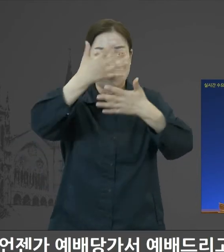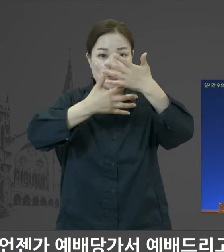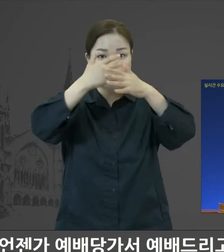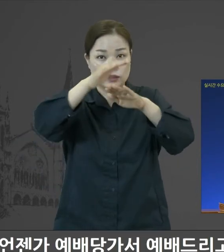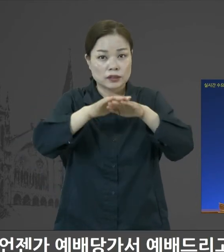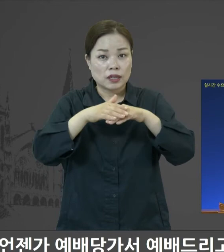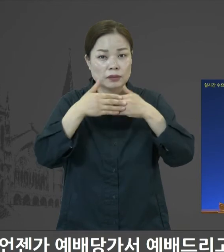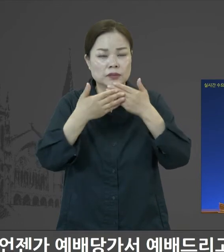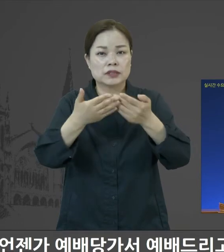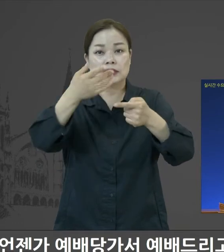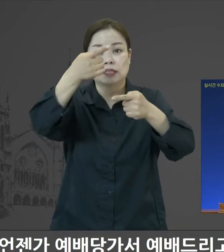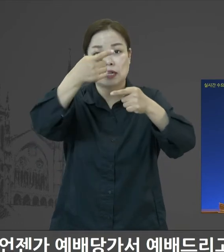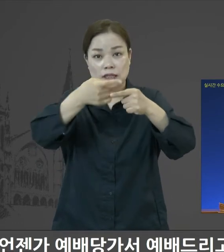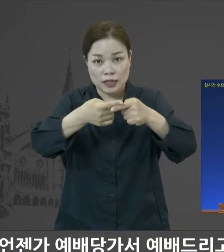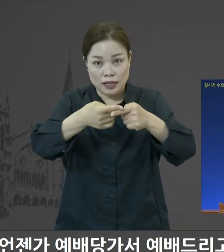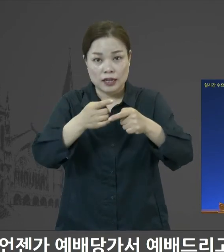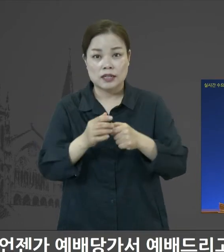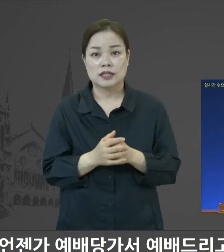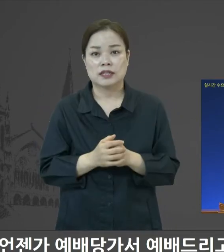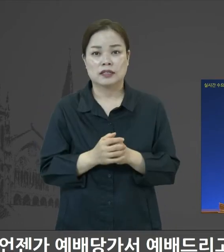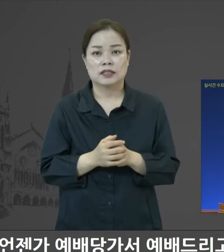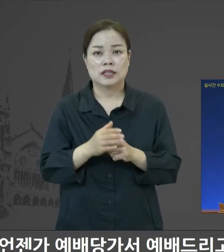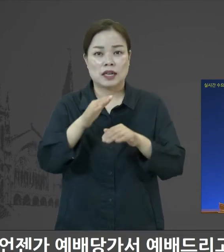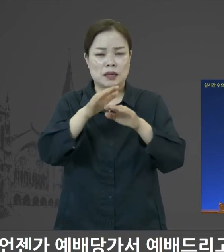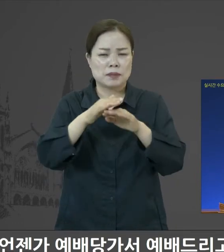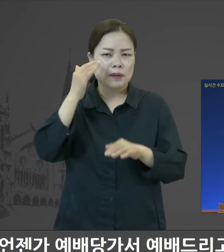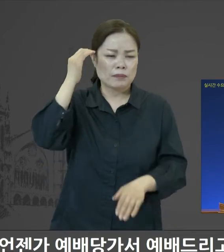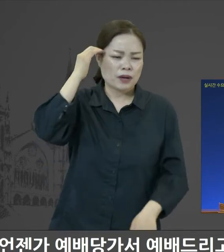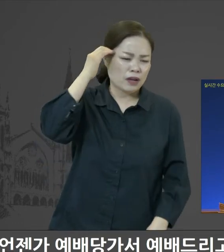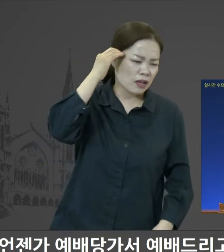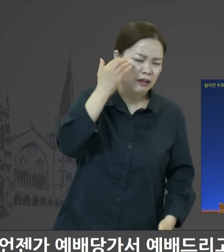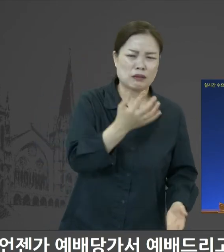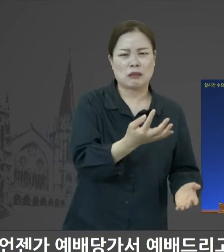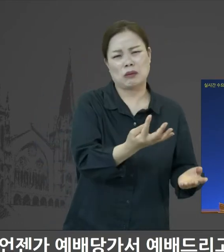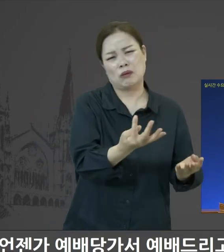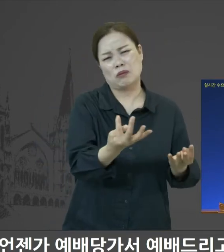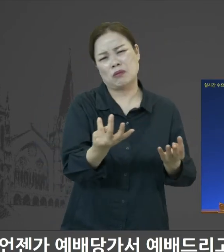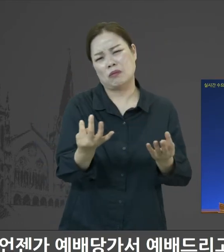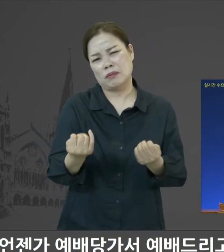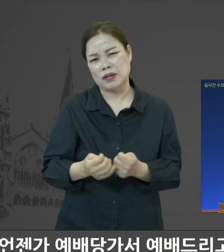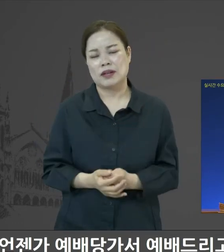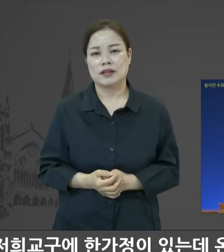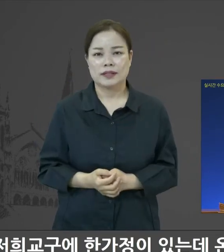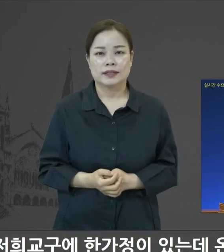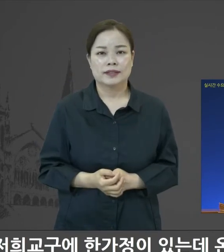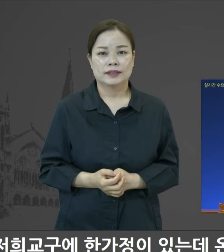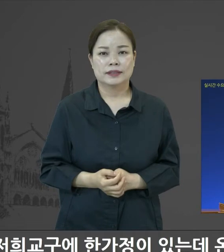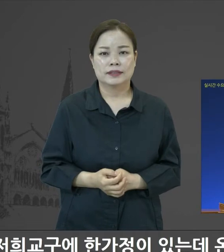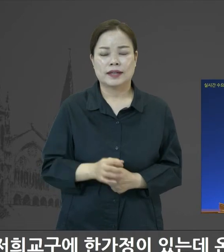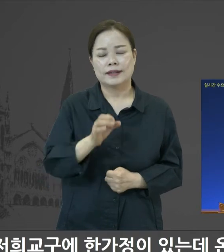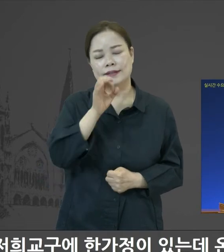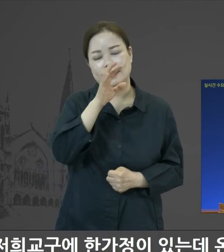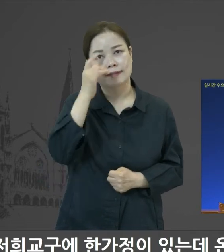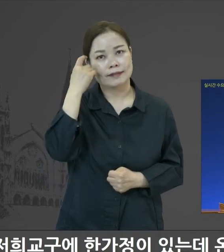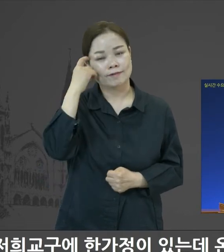예배를 드리다가 예배를 방해하는 요소가 너무 많았답니다. 그래서 안